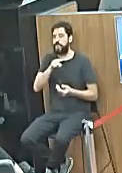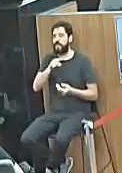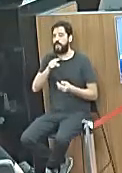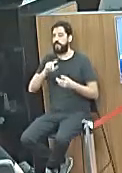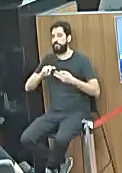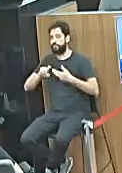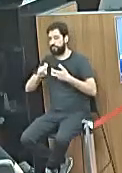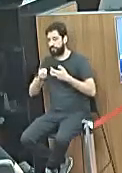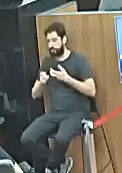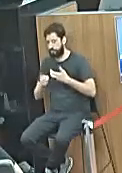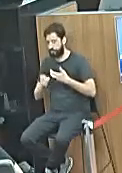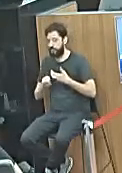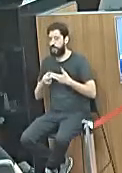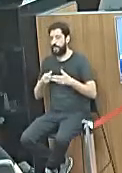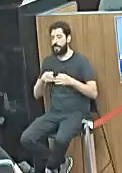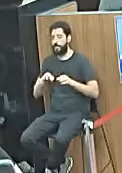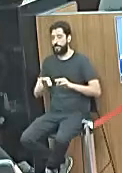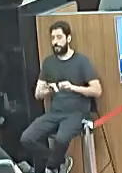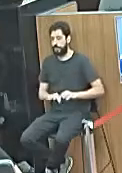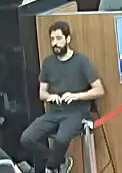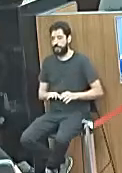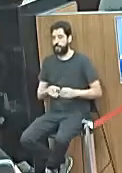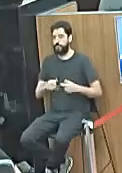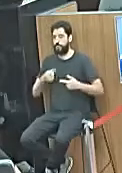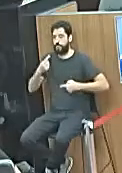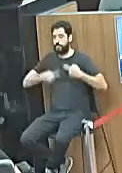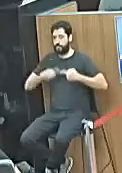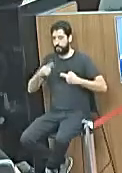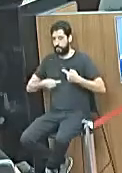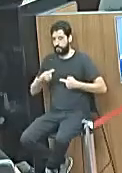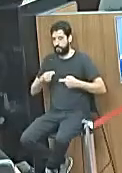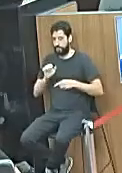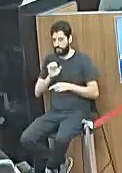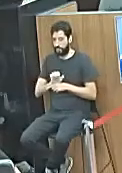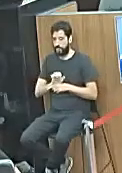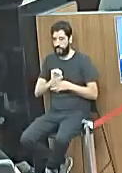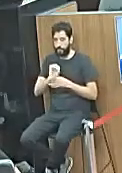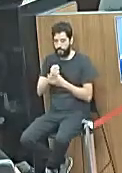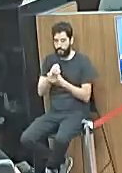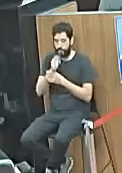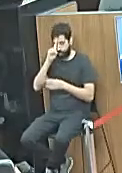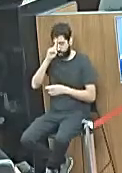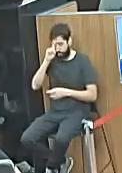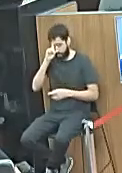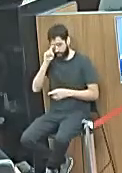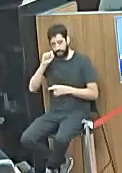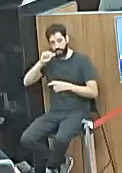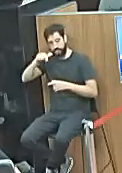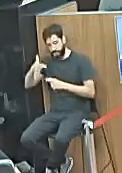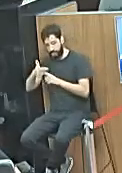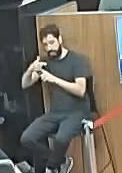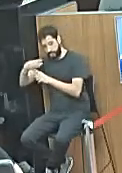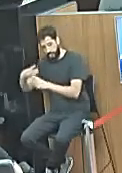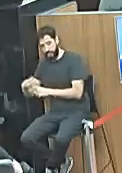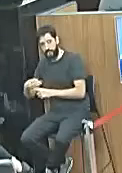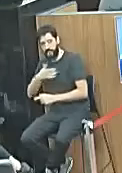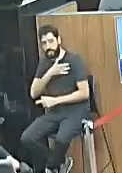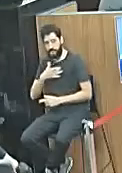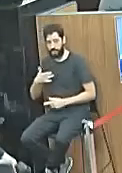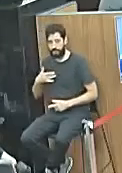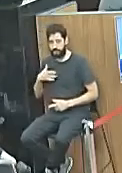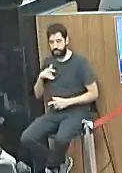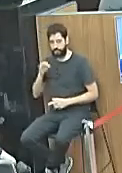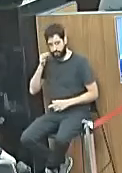âmbito dos programas política estadual de atenção hospitalar a atenção secundária e terciária saúde atenção